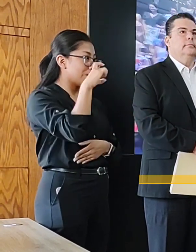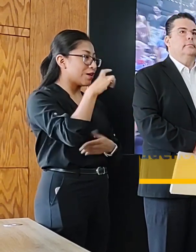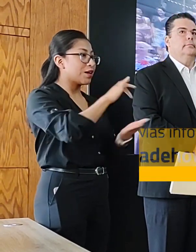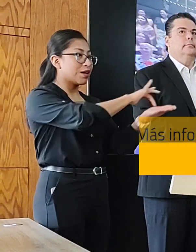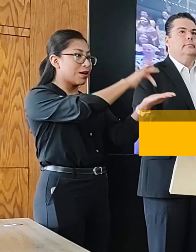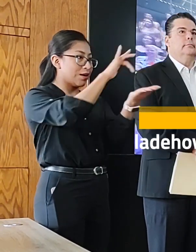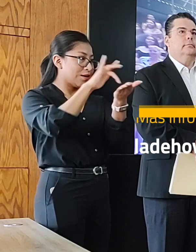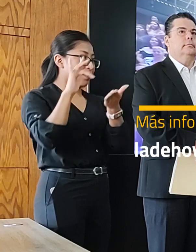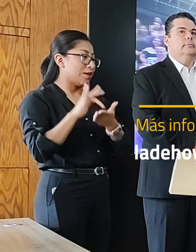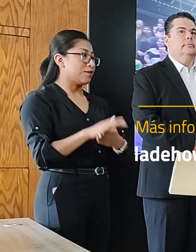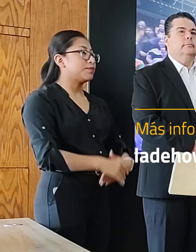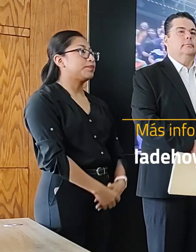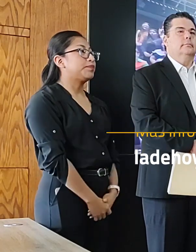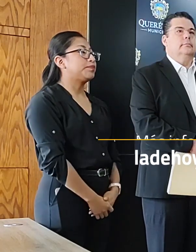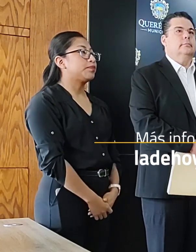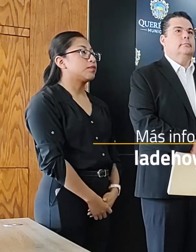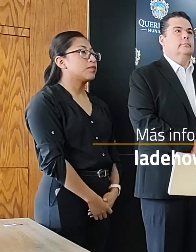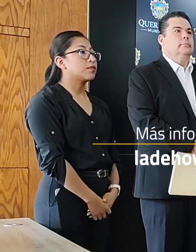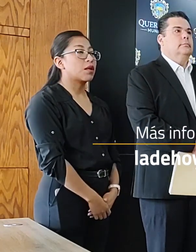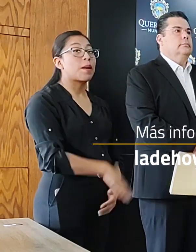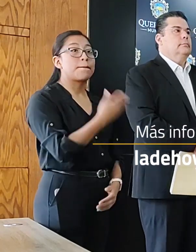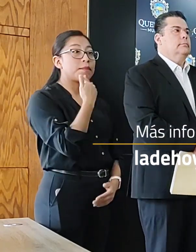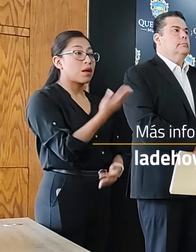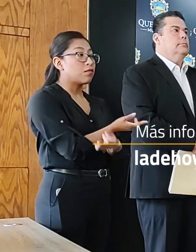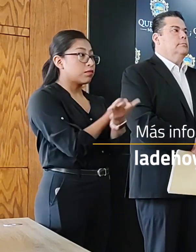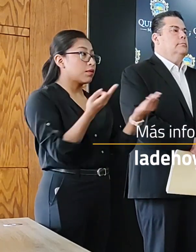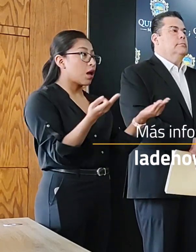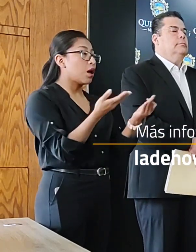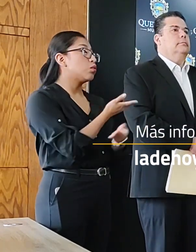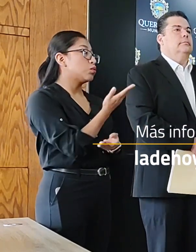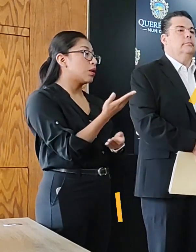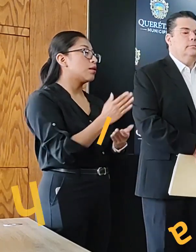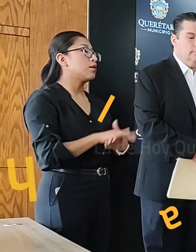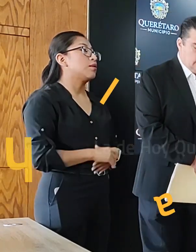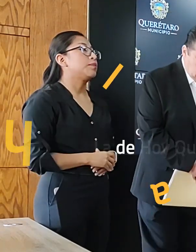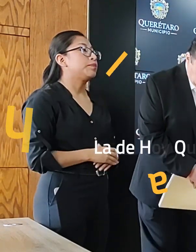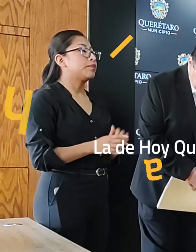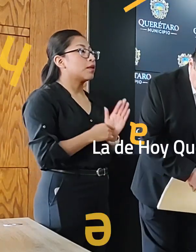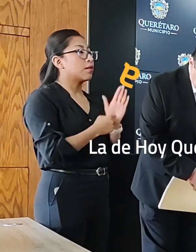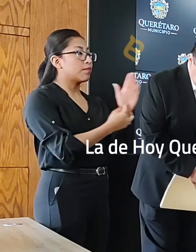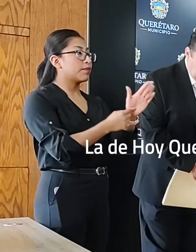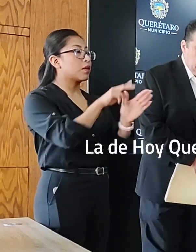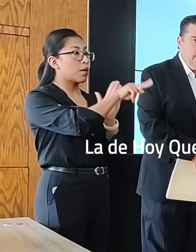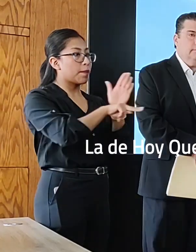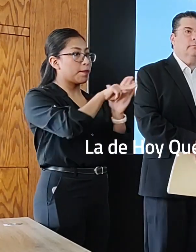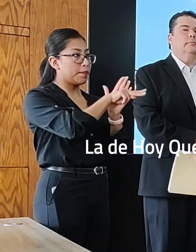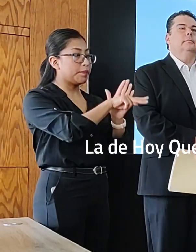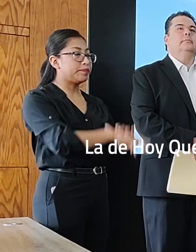Más información en ladehoy.com.mx.